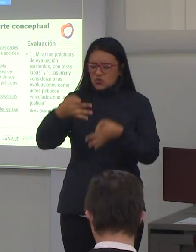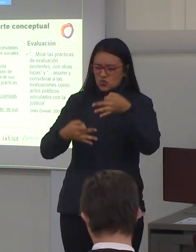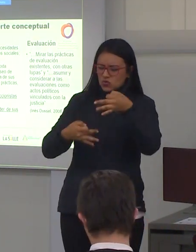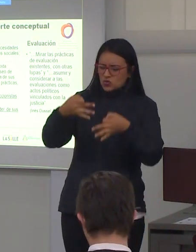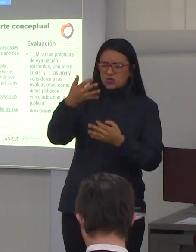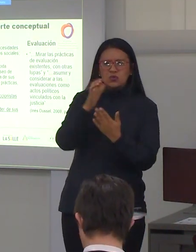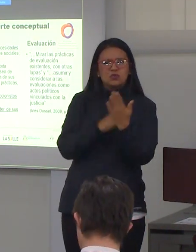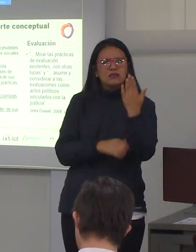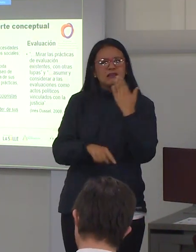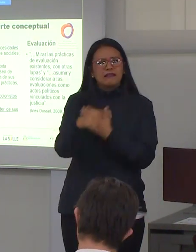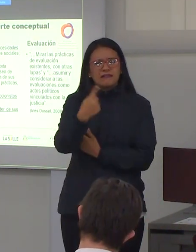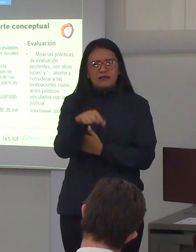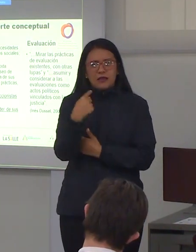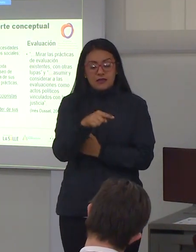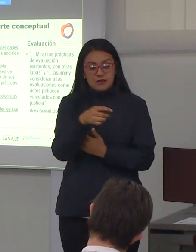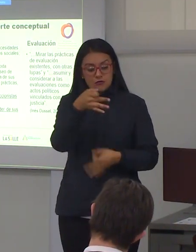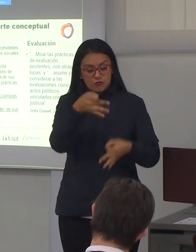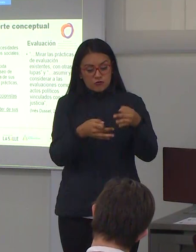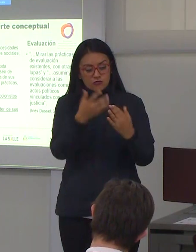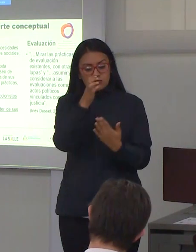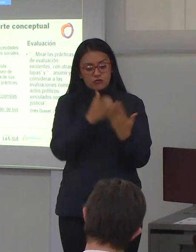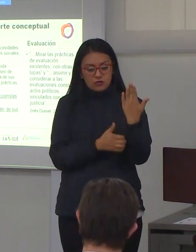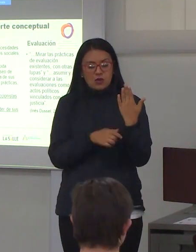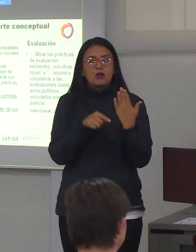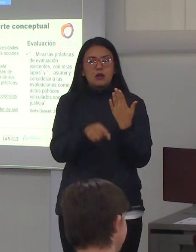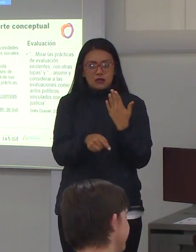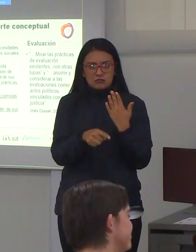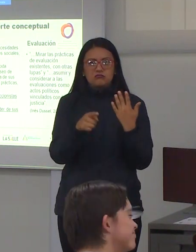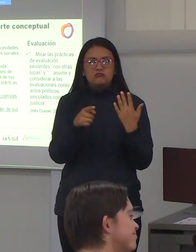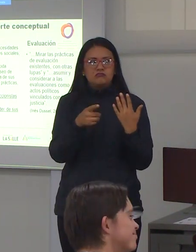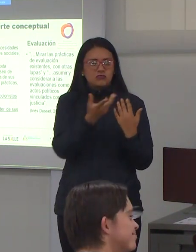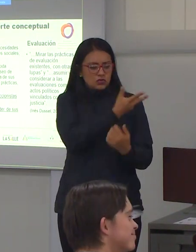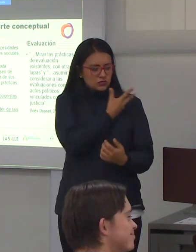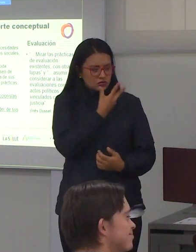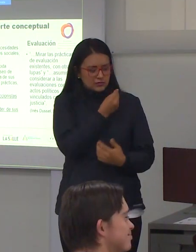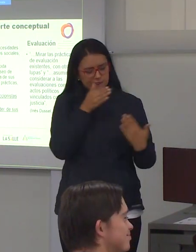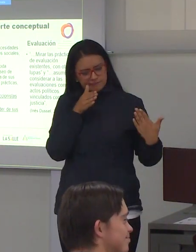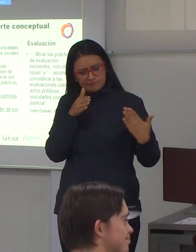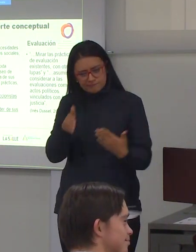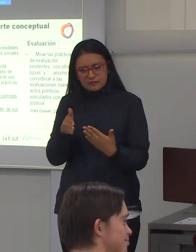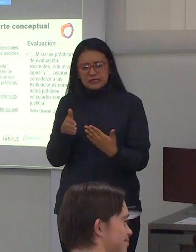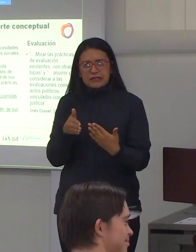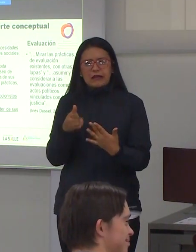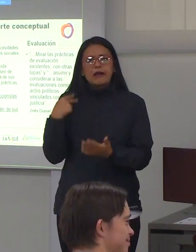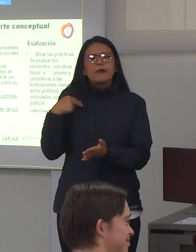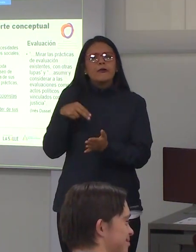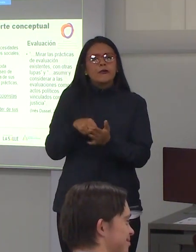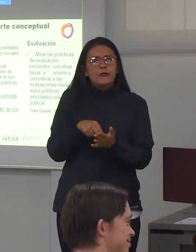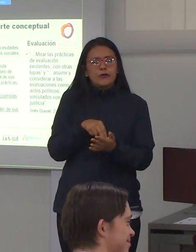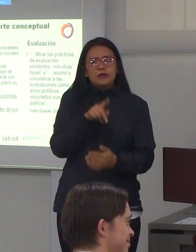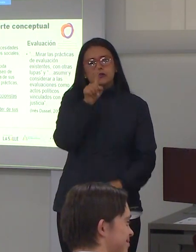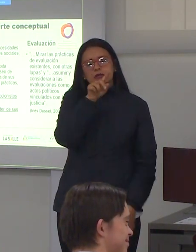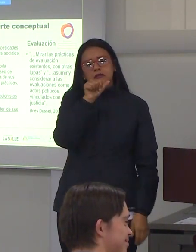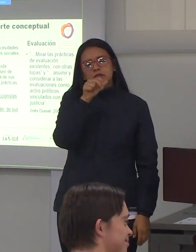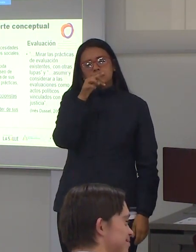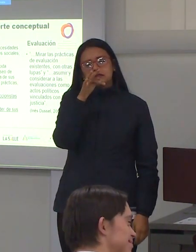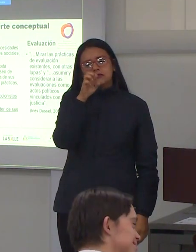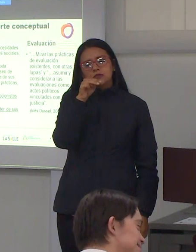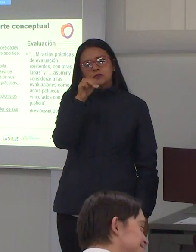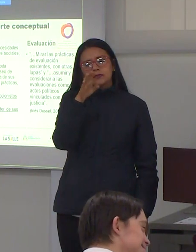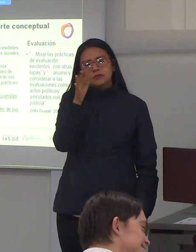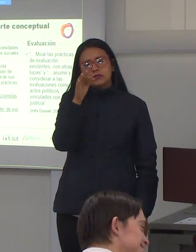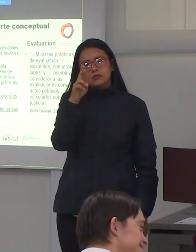curricular y esa justicia curricular nosotros la ubicamos desde autores como Santomé Torres